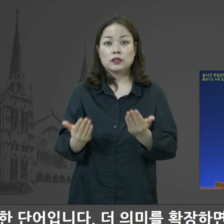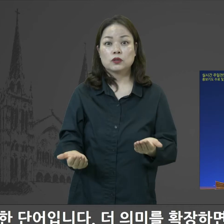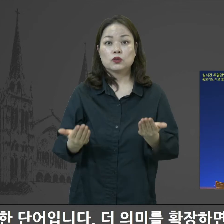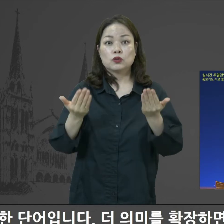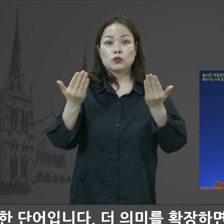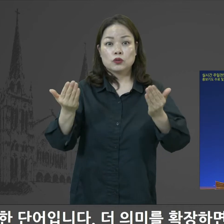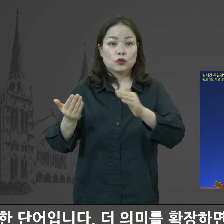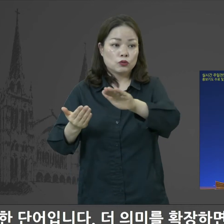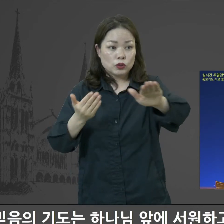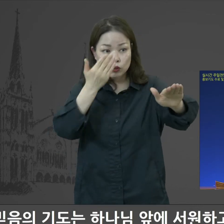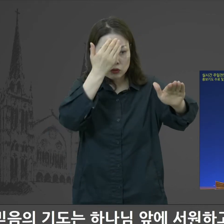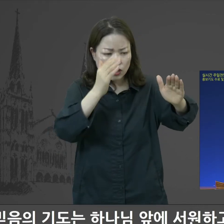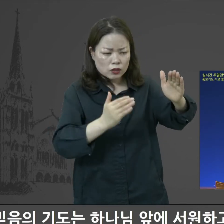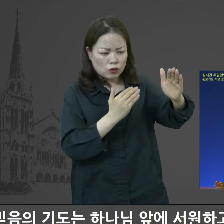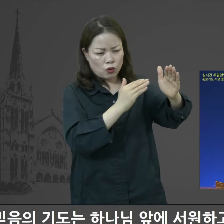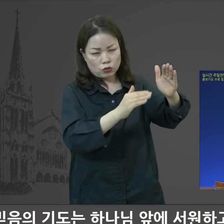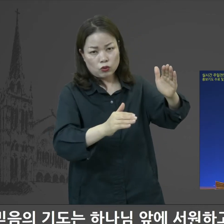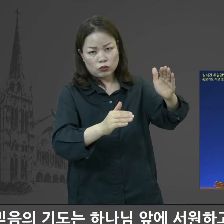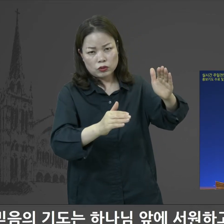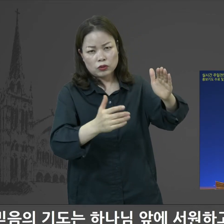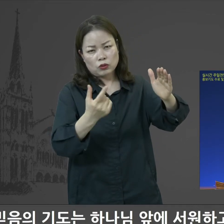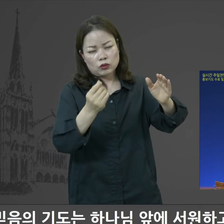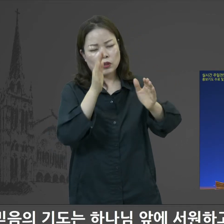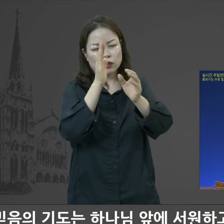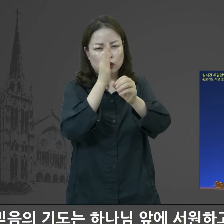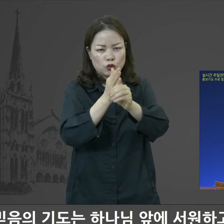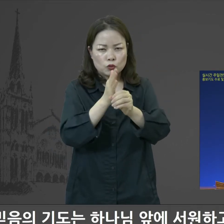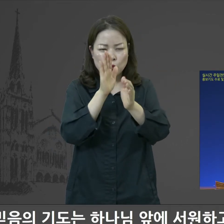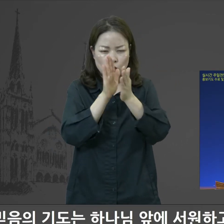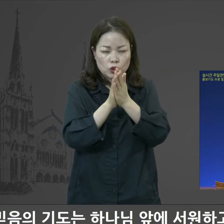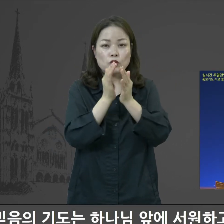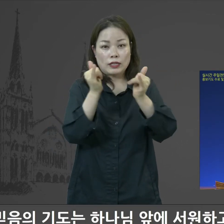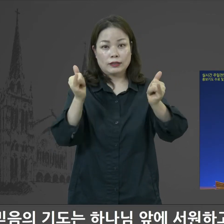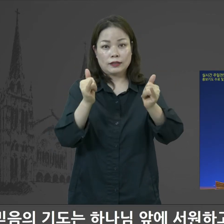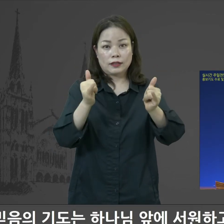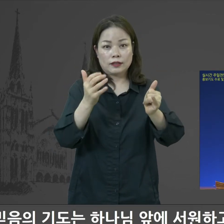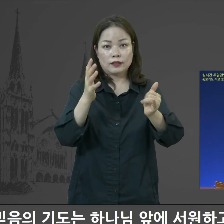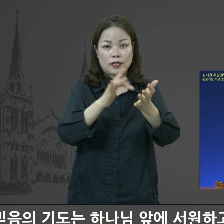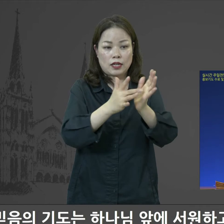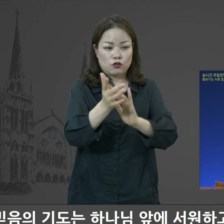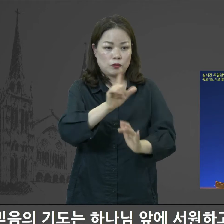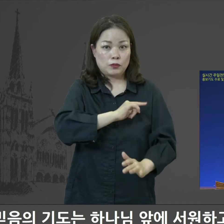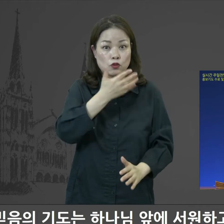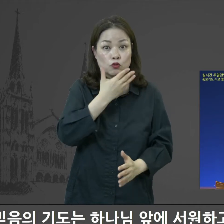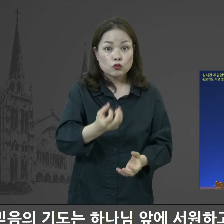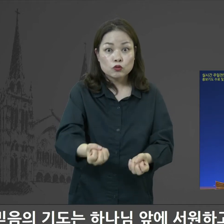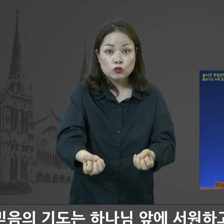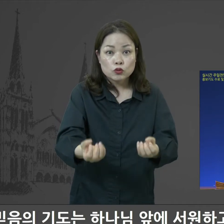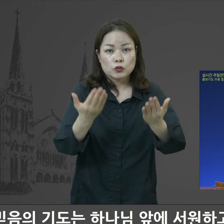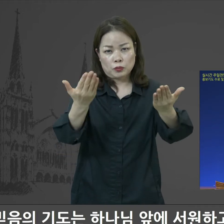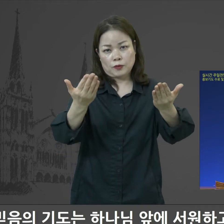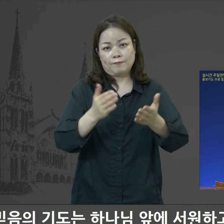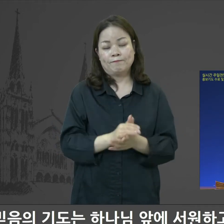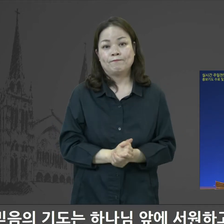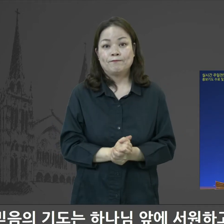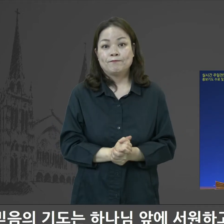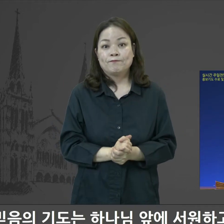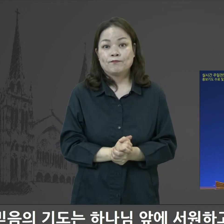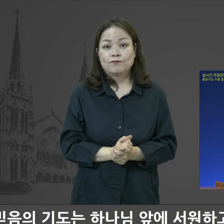우리 모든 중인의 성도들은 이런 중보자가 되시기를 예수님의 이름으로 축복합니다. 그렇다면